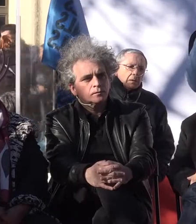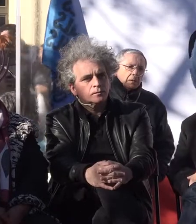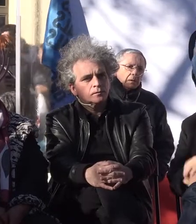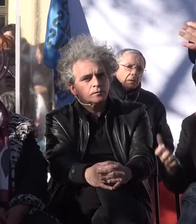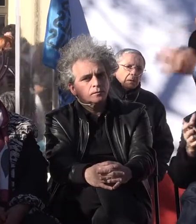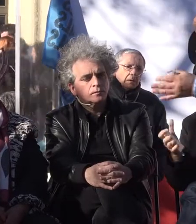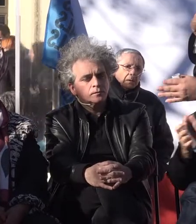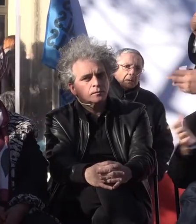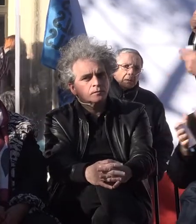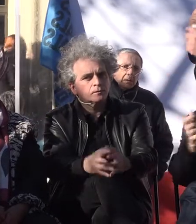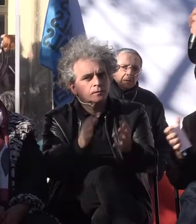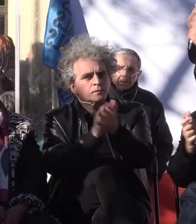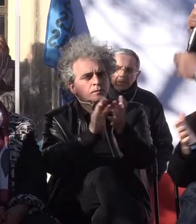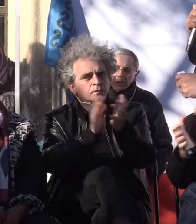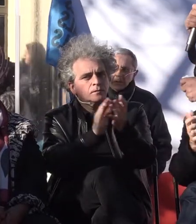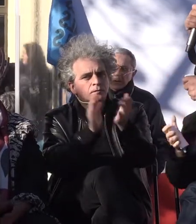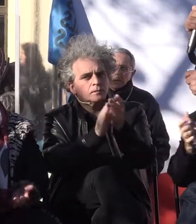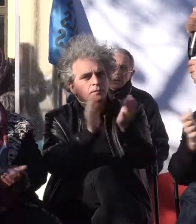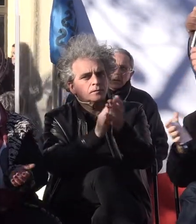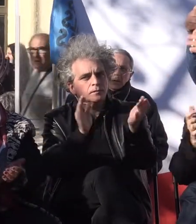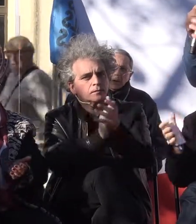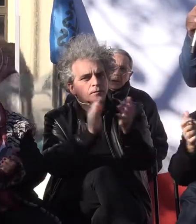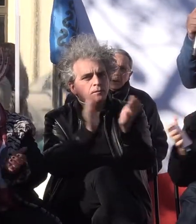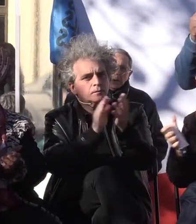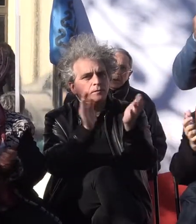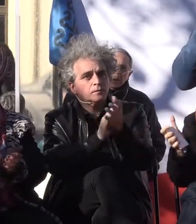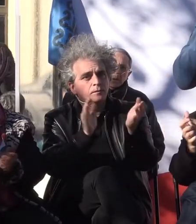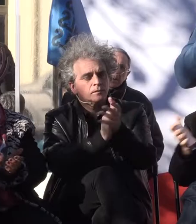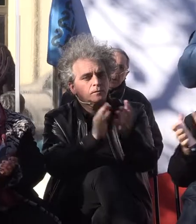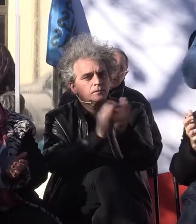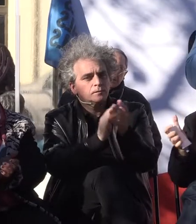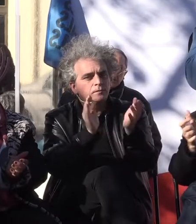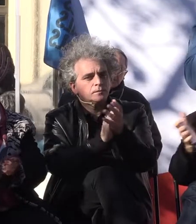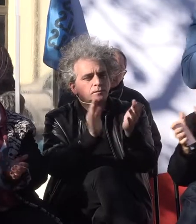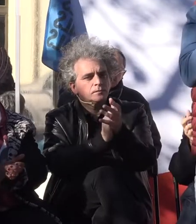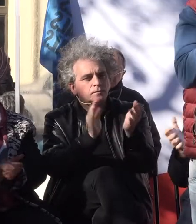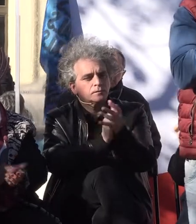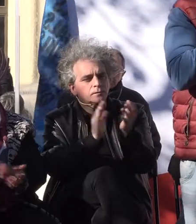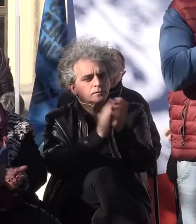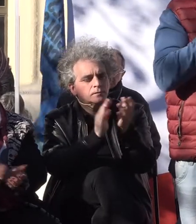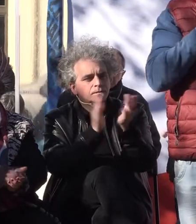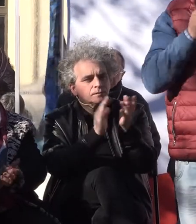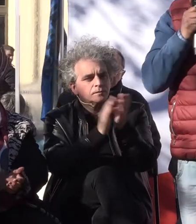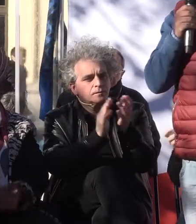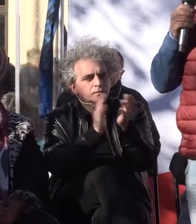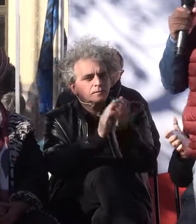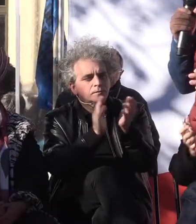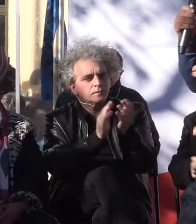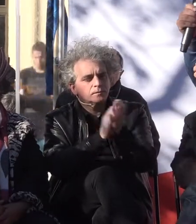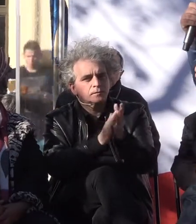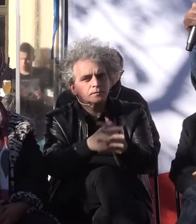esa gente que está aquí que con su granito de arena que con su vivencia de no poder llegar a pagar el alquiler de no